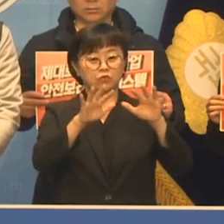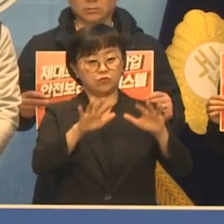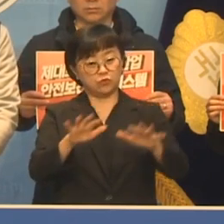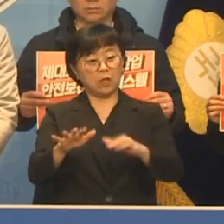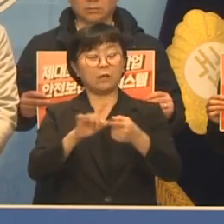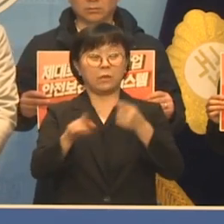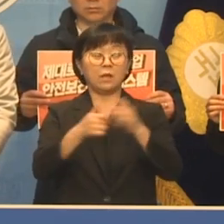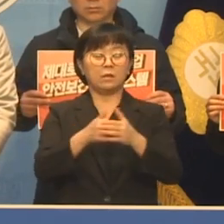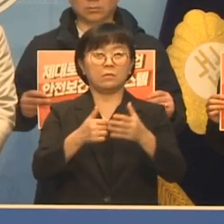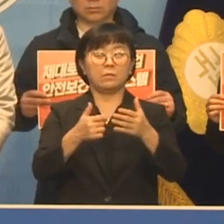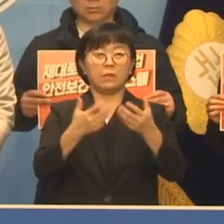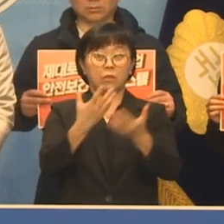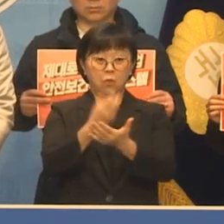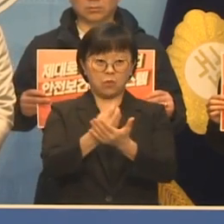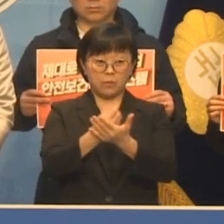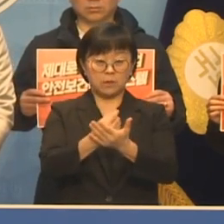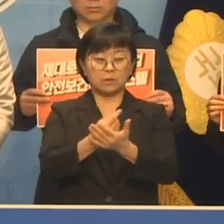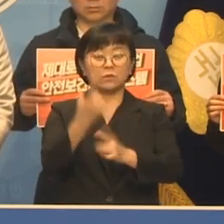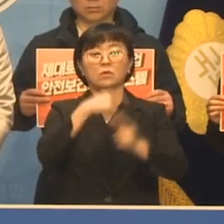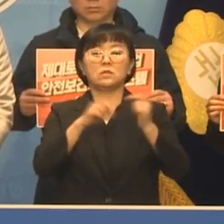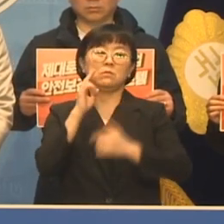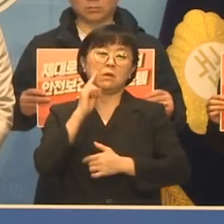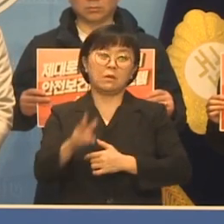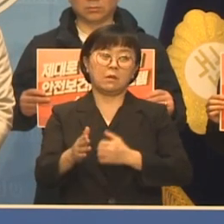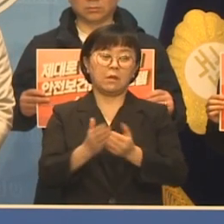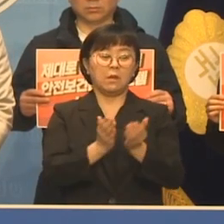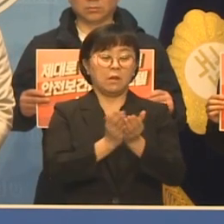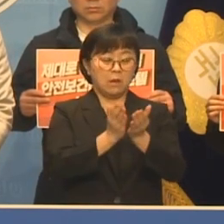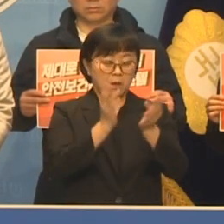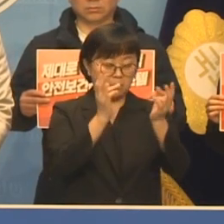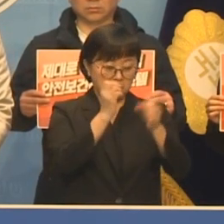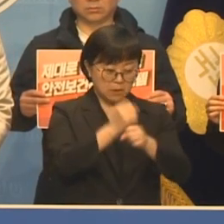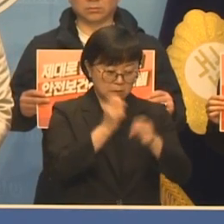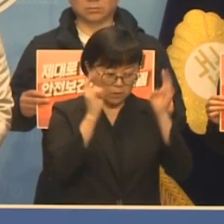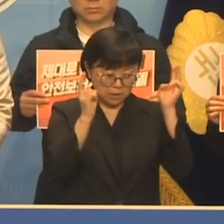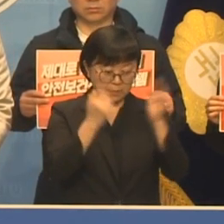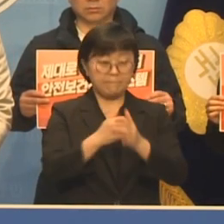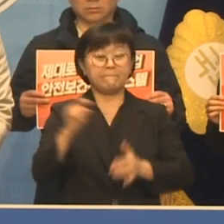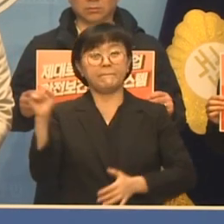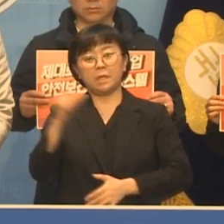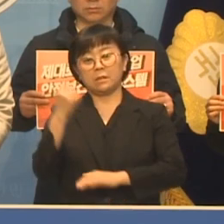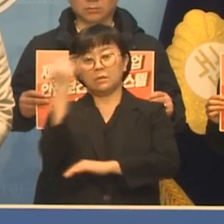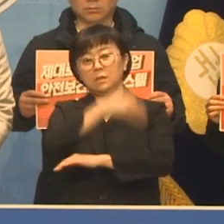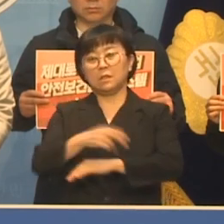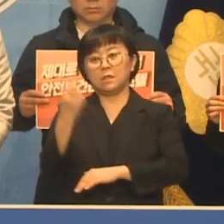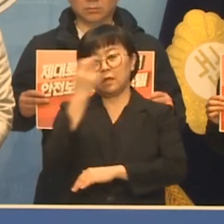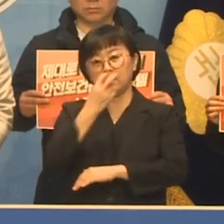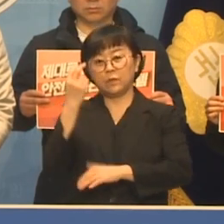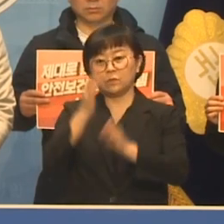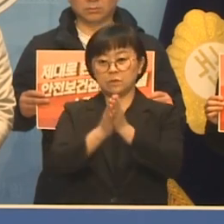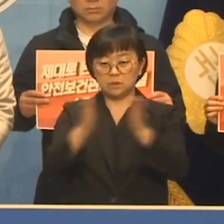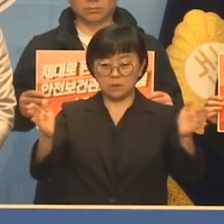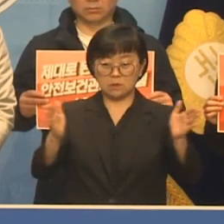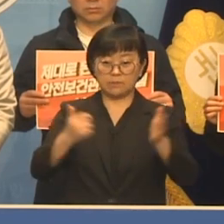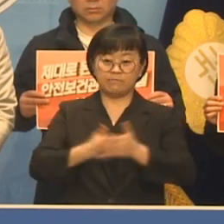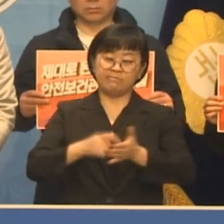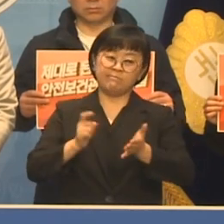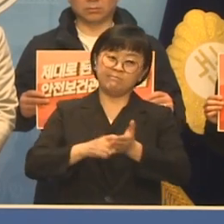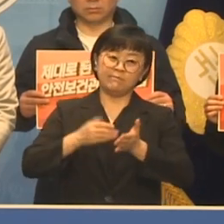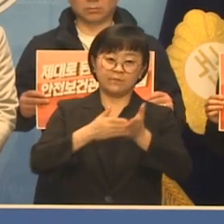발생 가능성이 높은 만큼 조선 사업장에 대한 신속한 기획 감독을 실시할